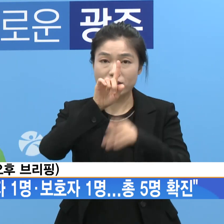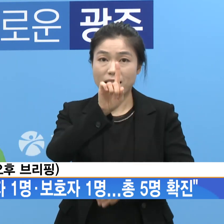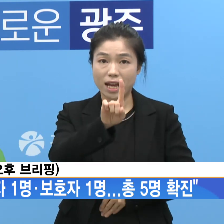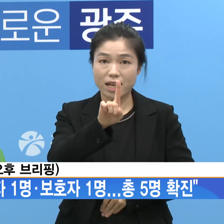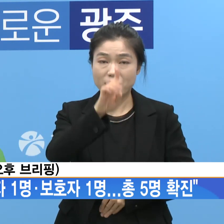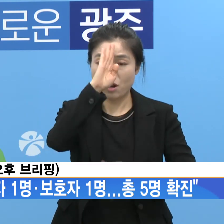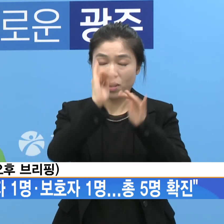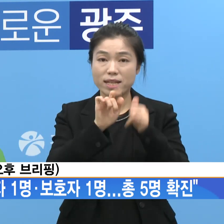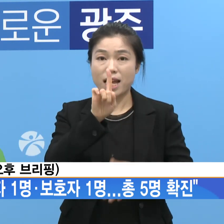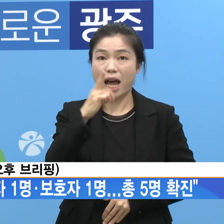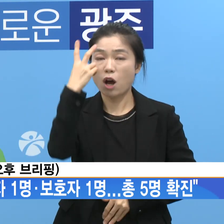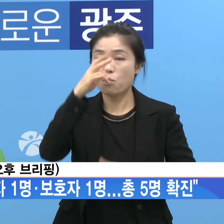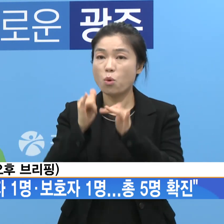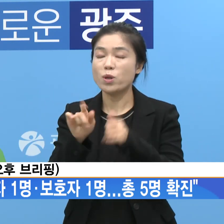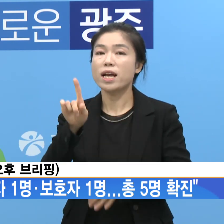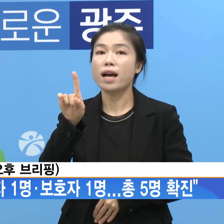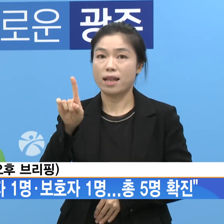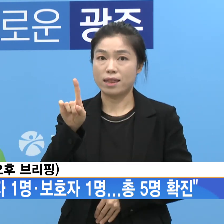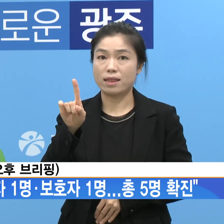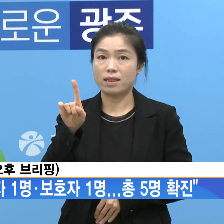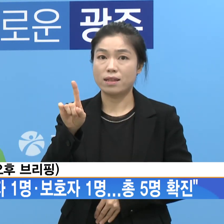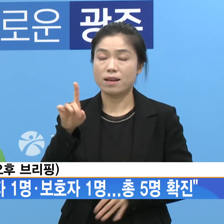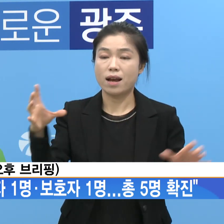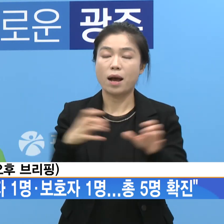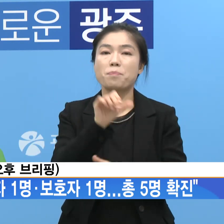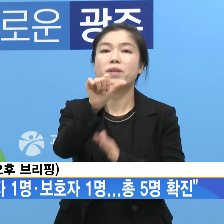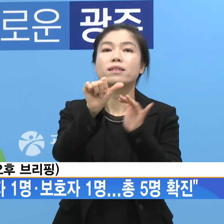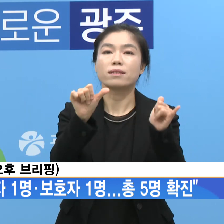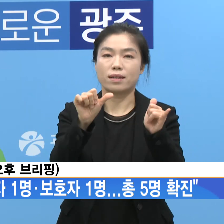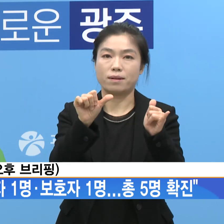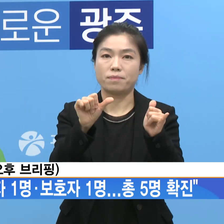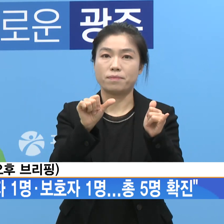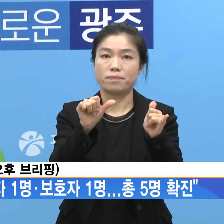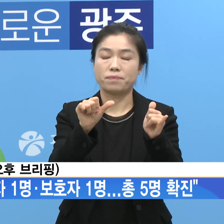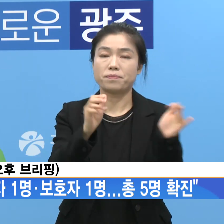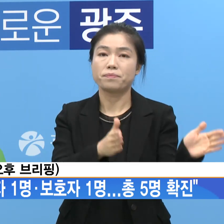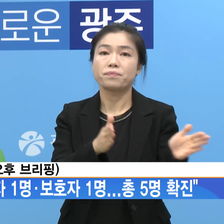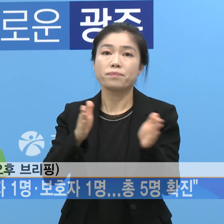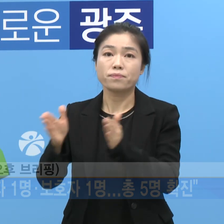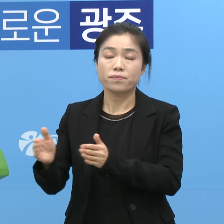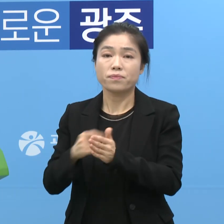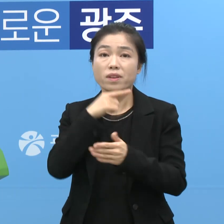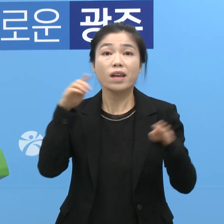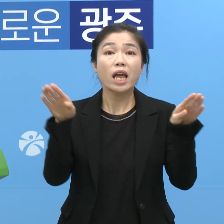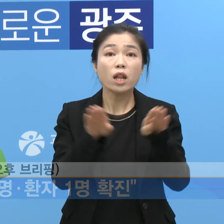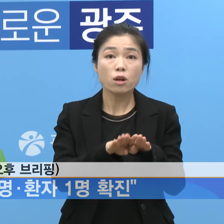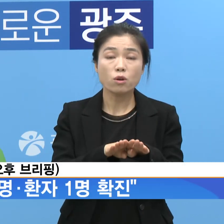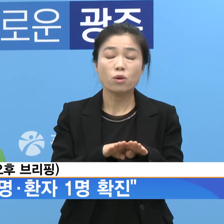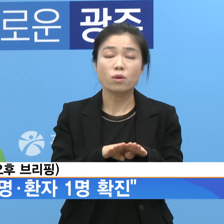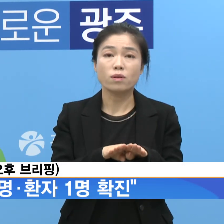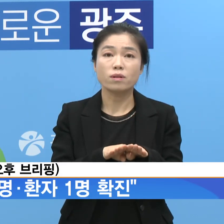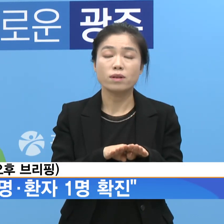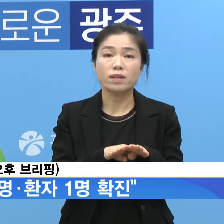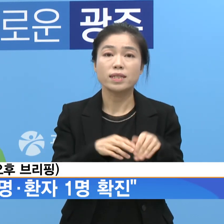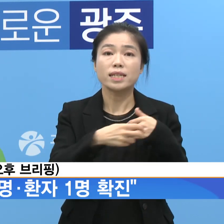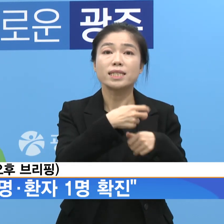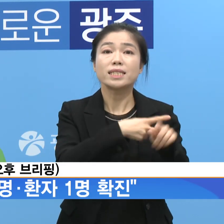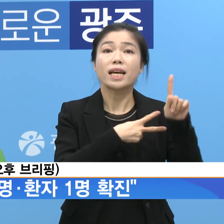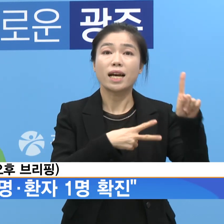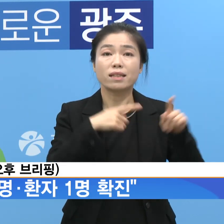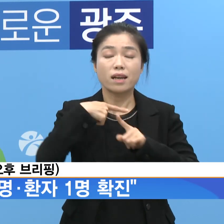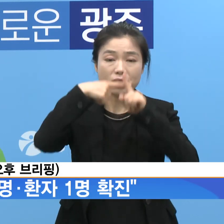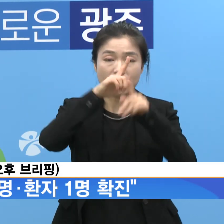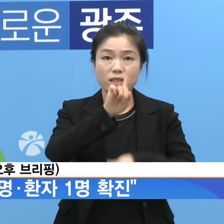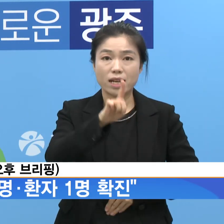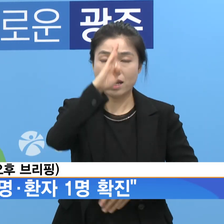환자 한명 도자 1명 으로 총 5명이 값진 됐습니다 일요일 열은 어우 의사 1명 간호사